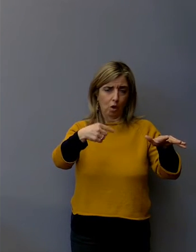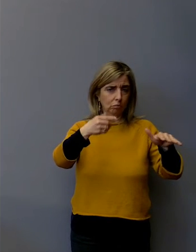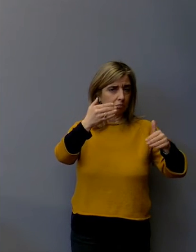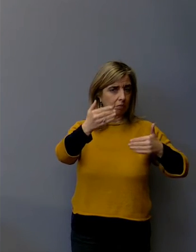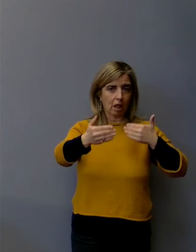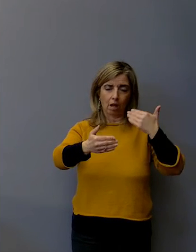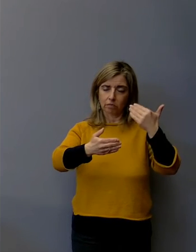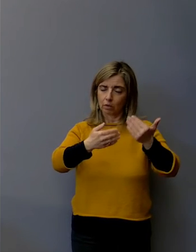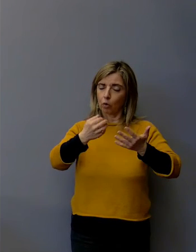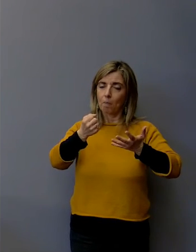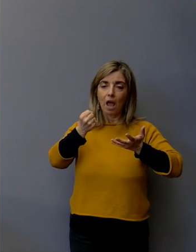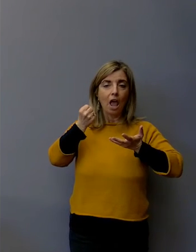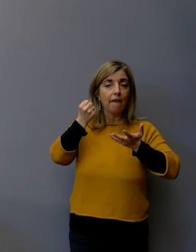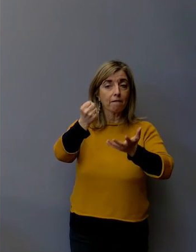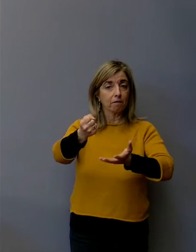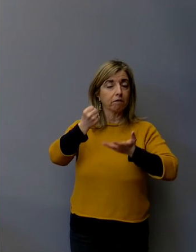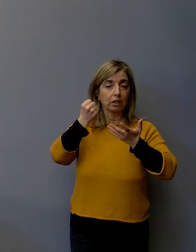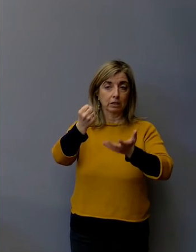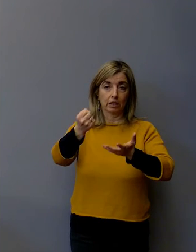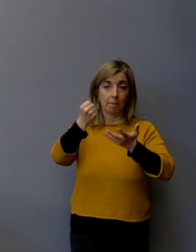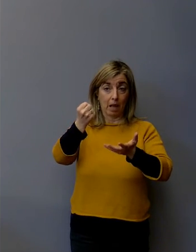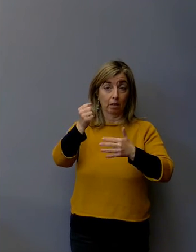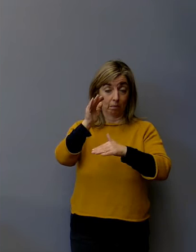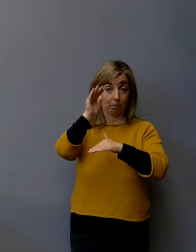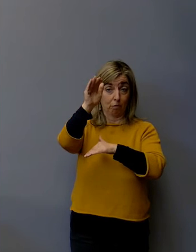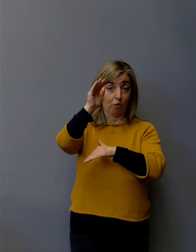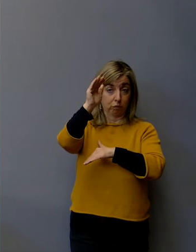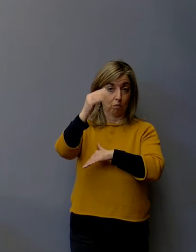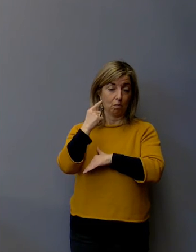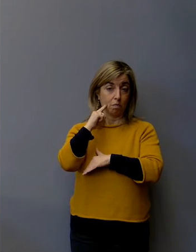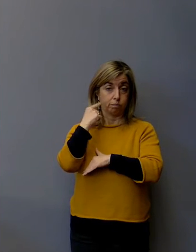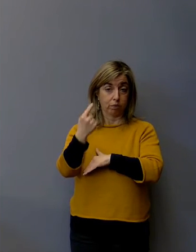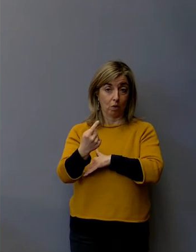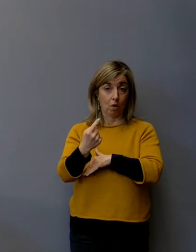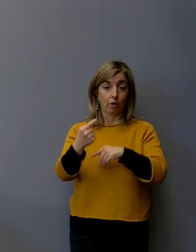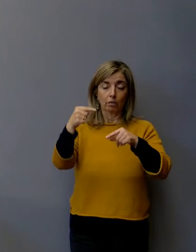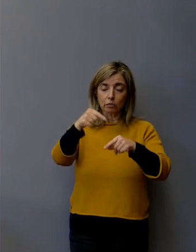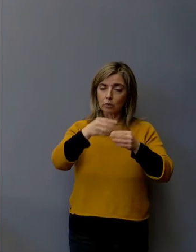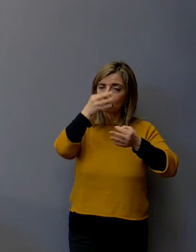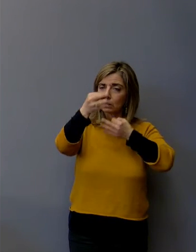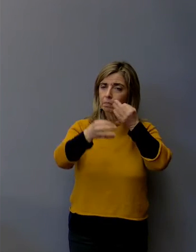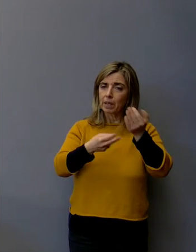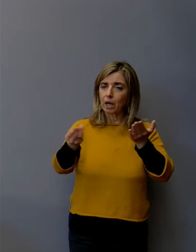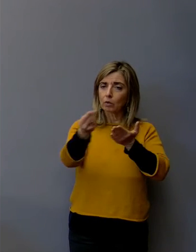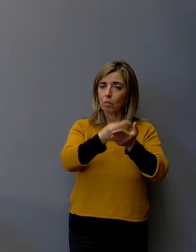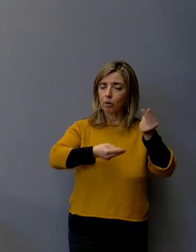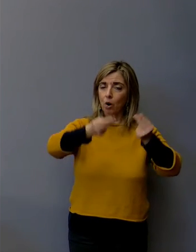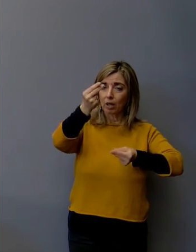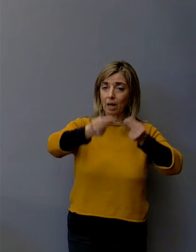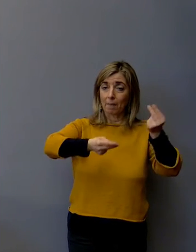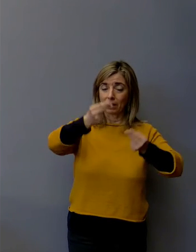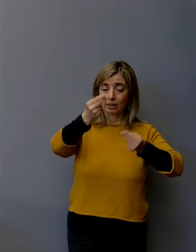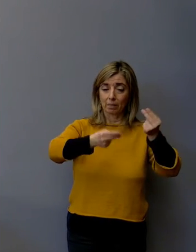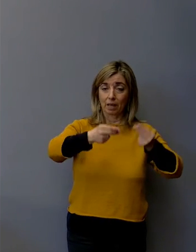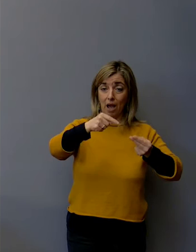investimenti e tutto come desumibile è ben rappresentato da programma di bilancio rappresenta un vero e proprio segnale di